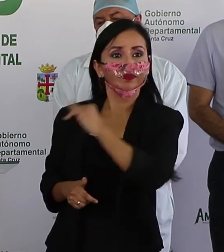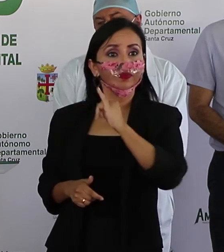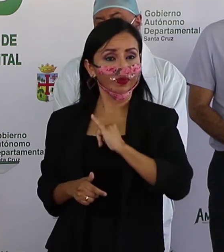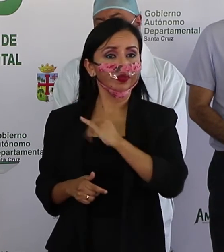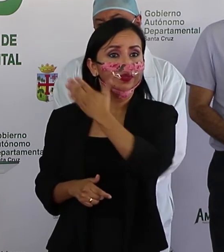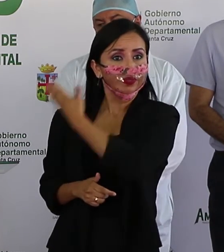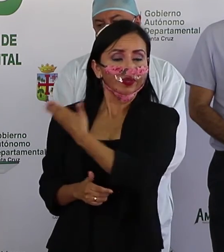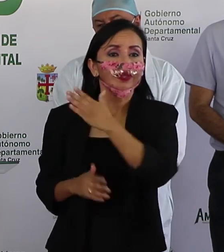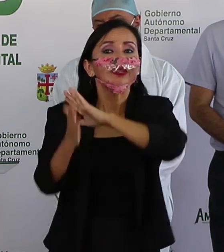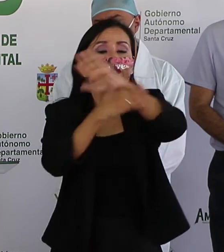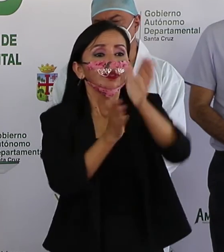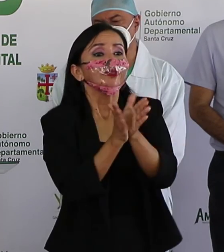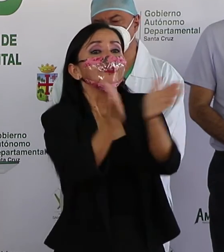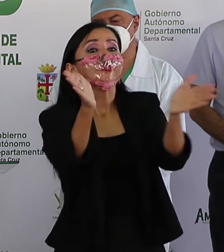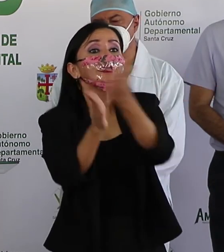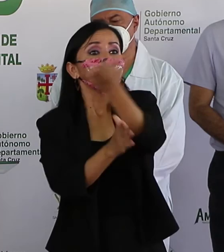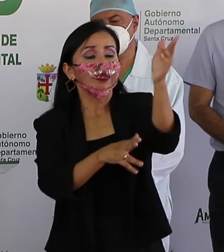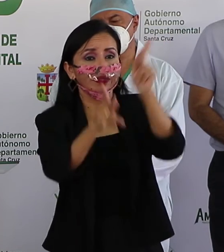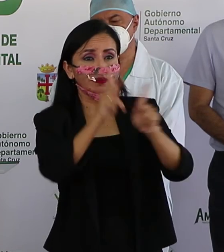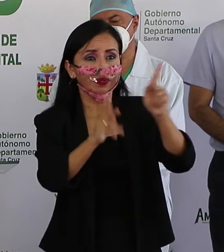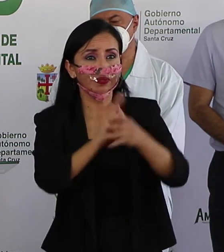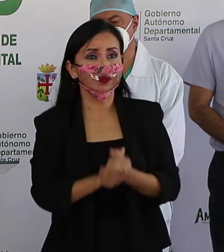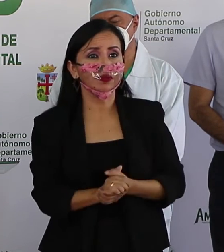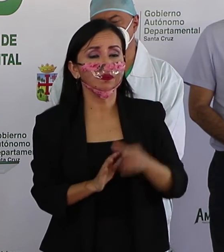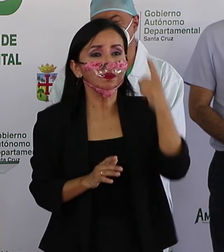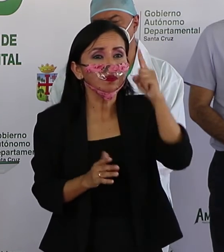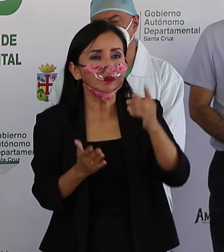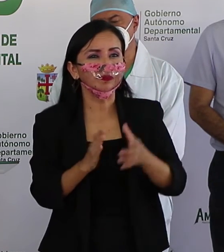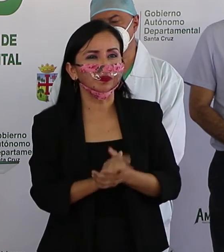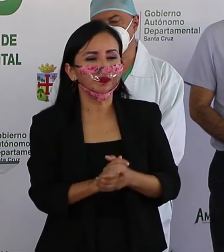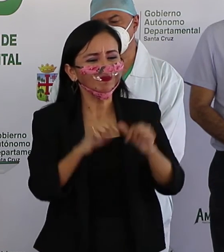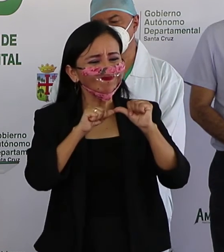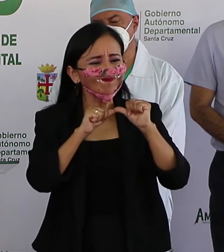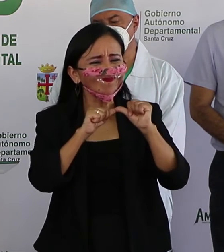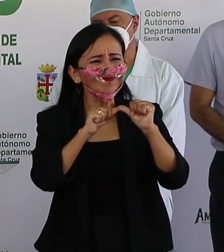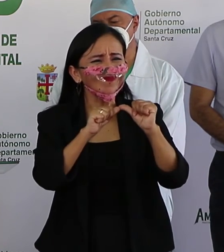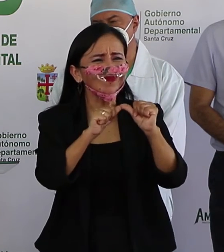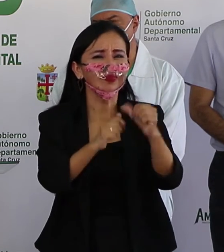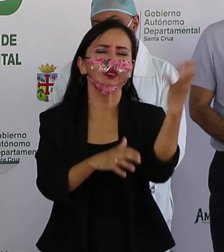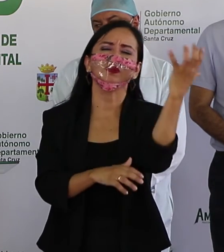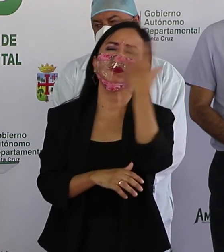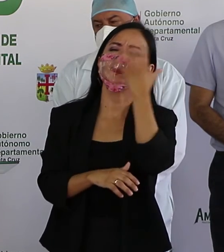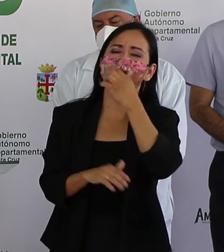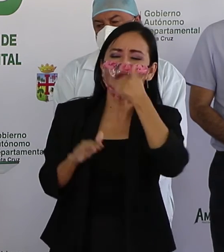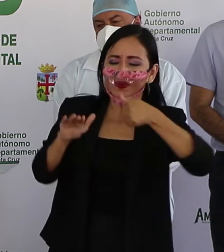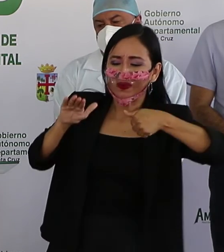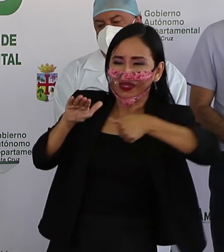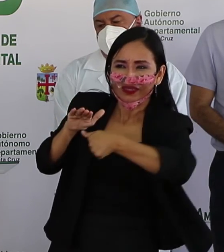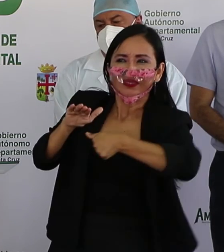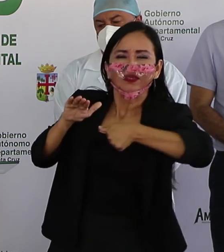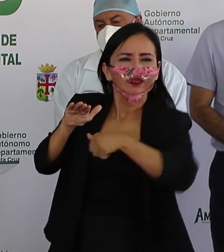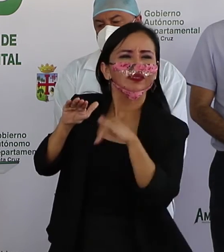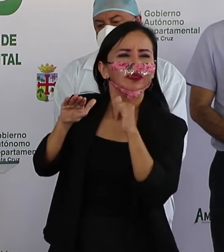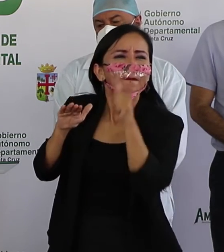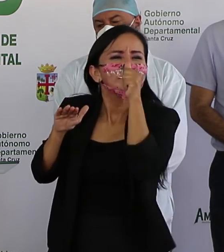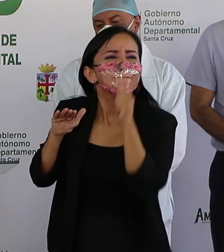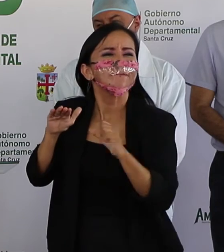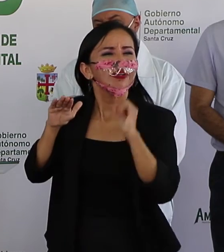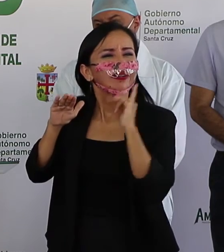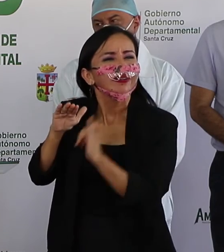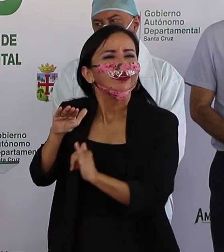público a toda la ciudadanía por haber mantenido estoicamente la cuarentena, por